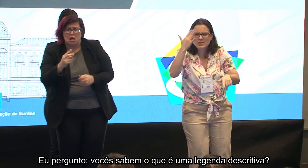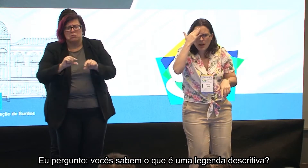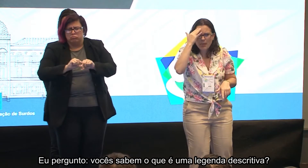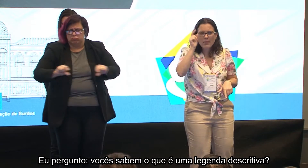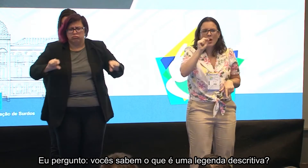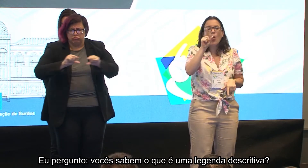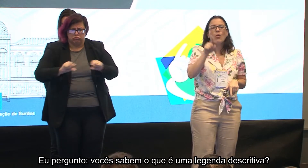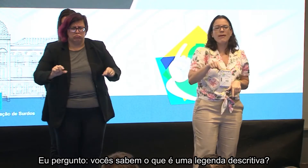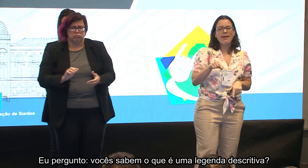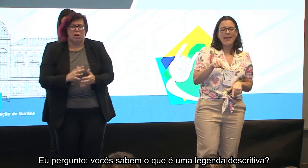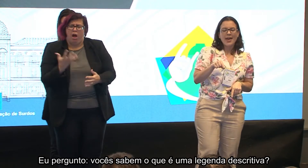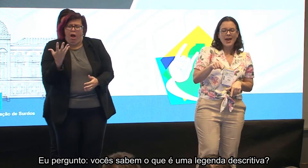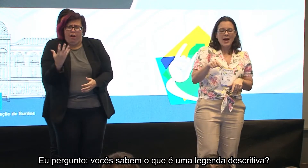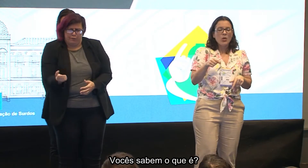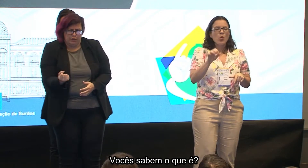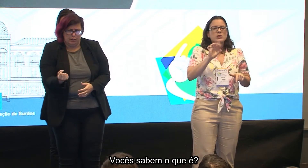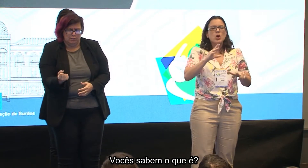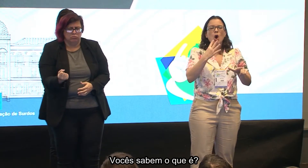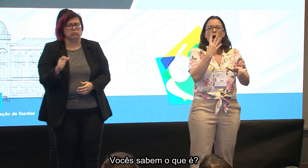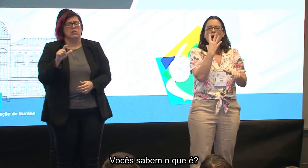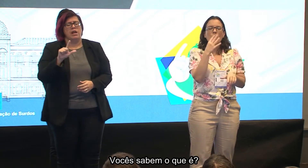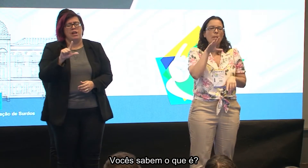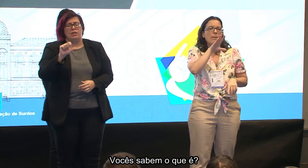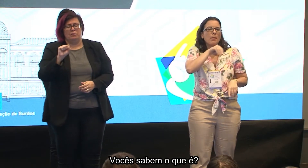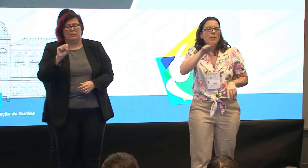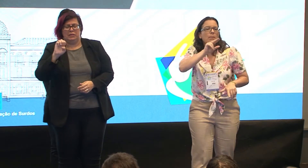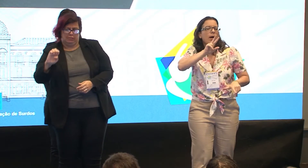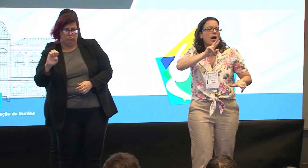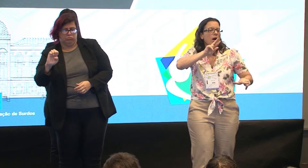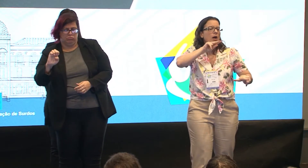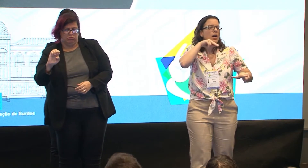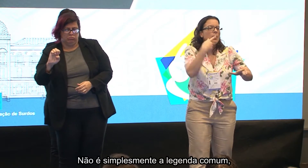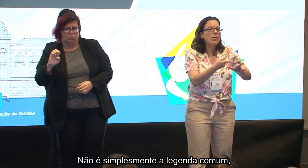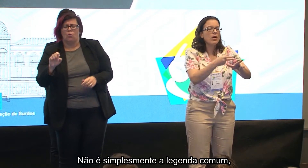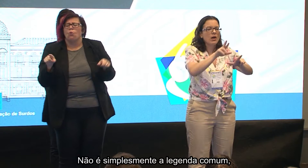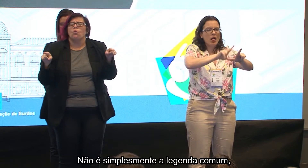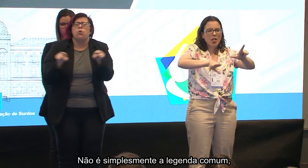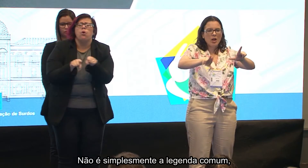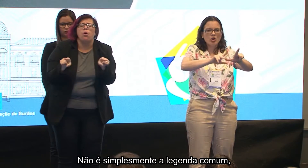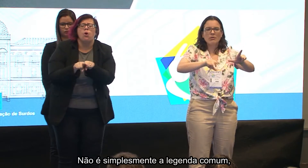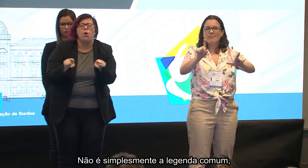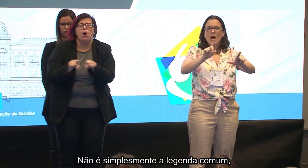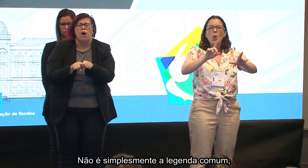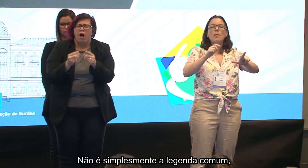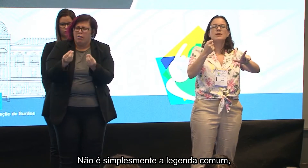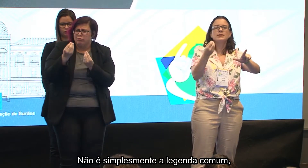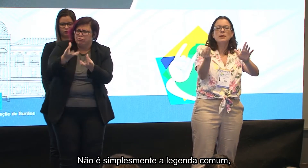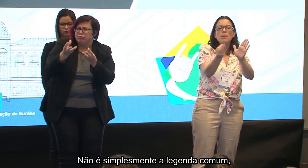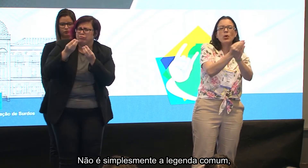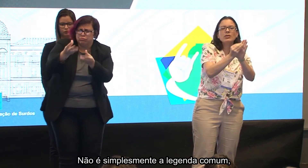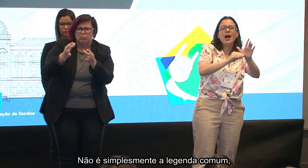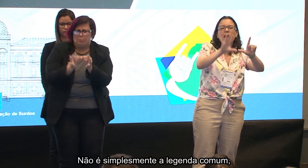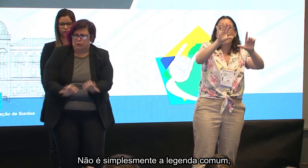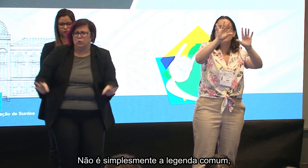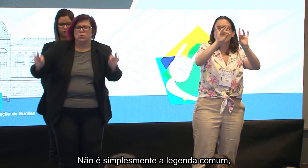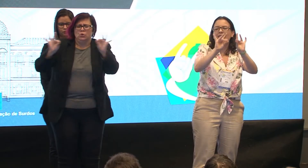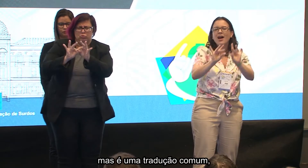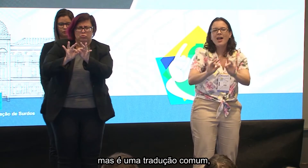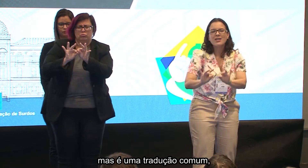uma legenda descritiva? Vocês sabem o que é? Não é simplesmente a legenda comum,